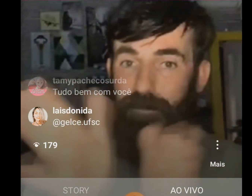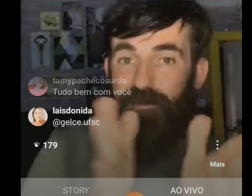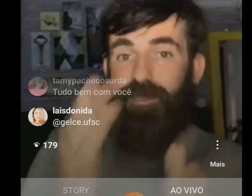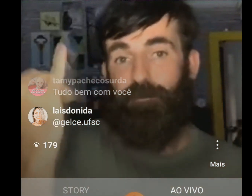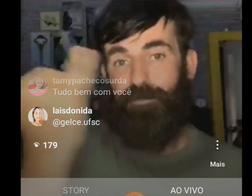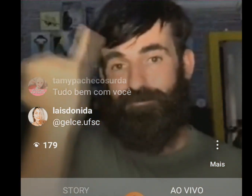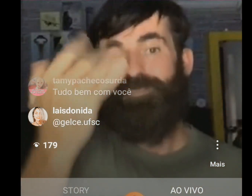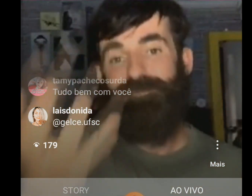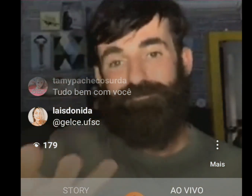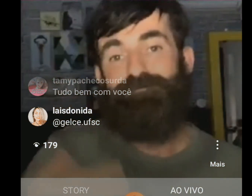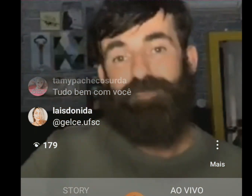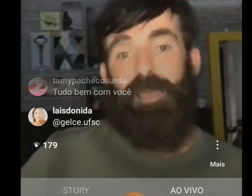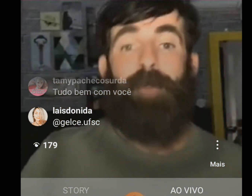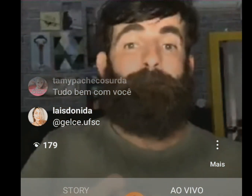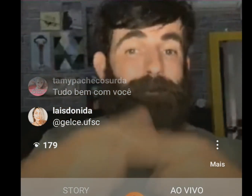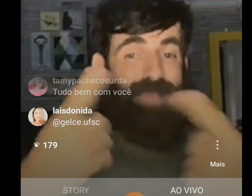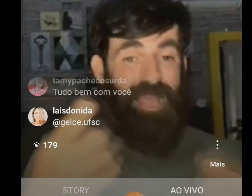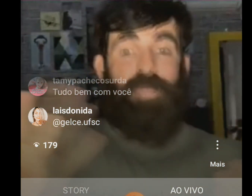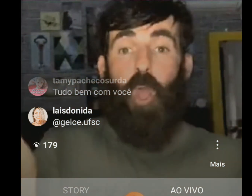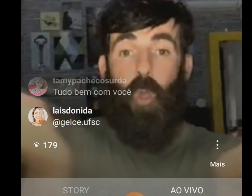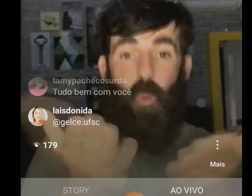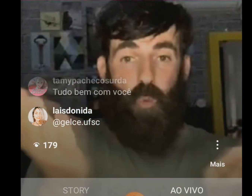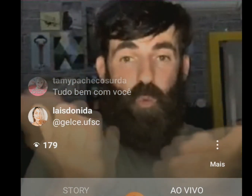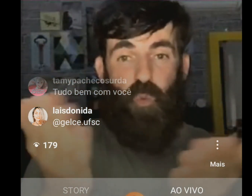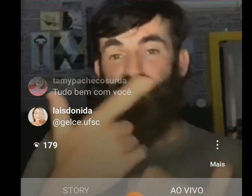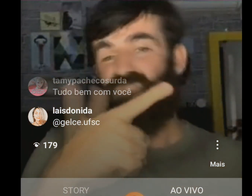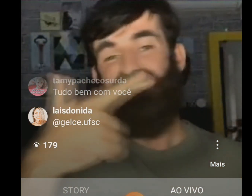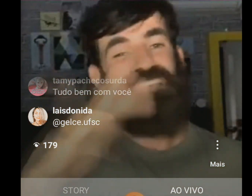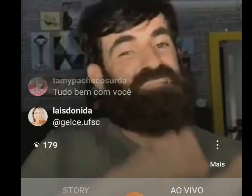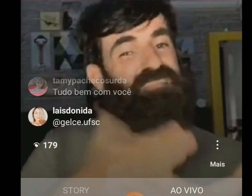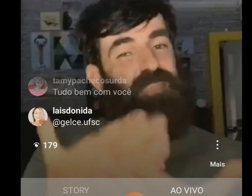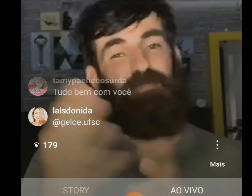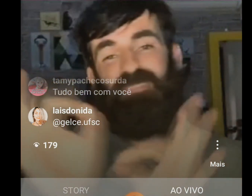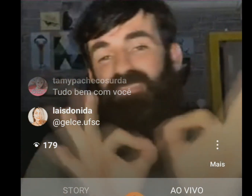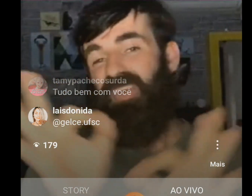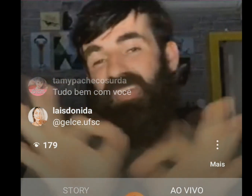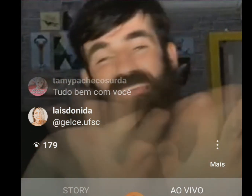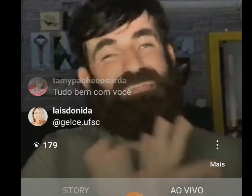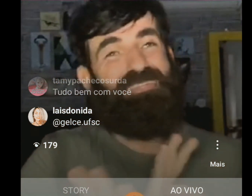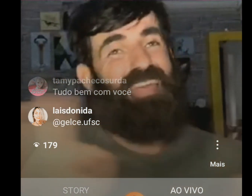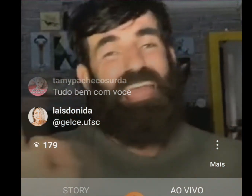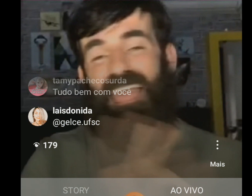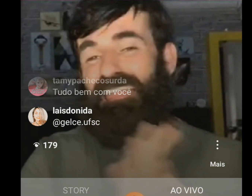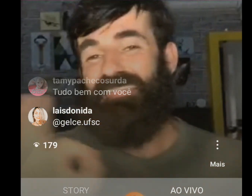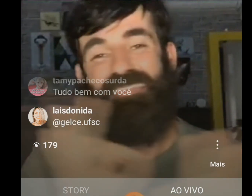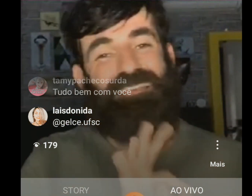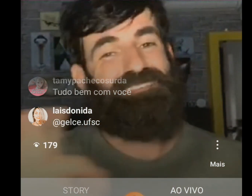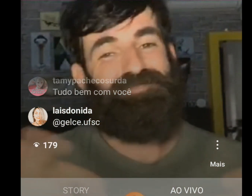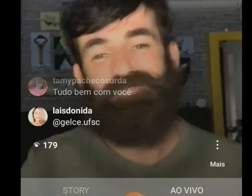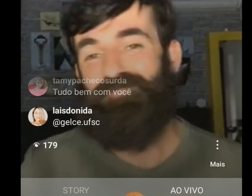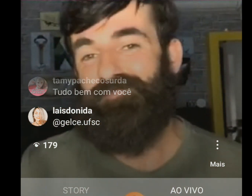24 horas para ter essa acessibilidade. É muito importante mesmo. Hoje não tem intérprete em quase lugar nenhum.